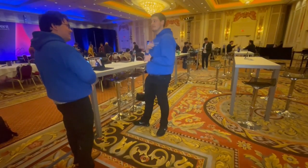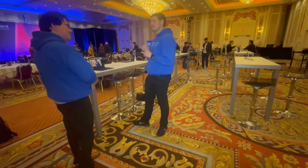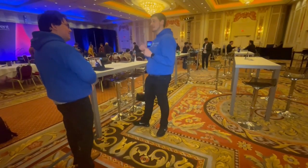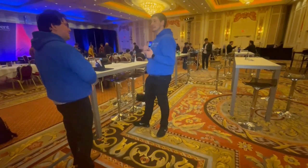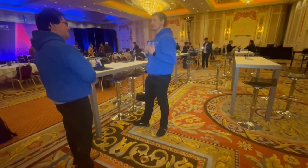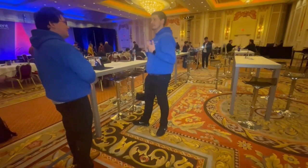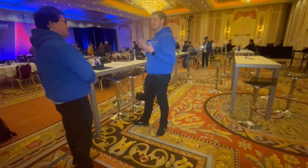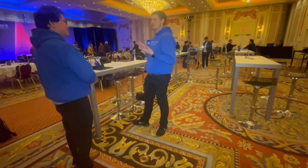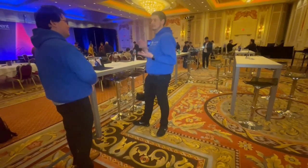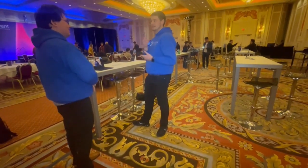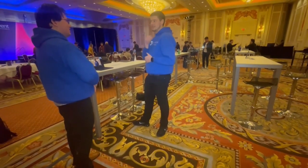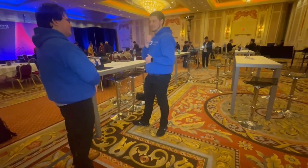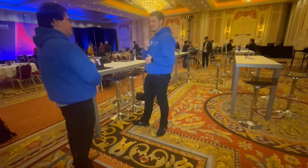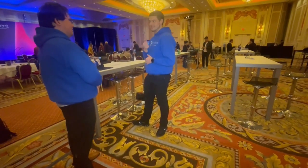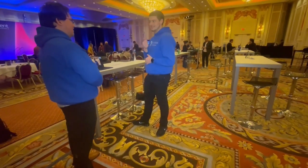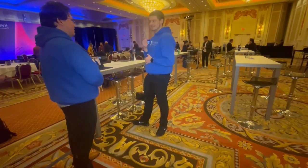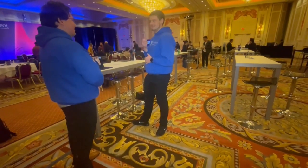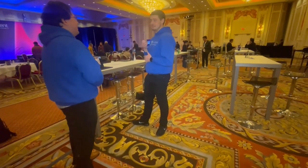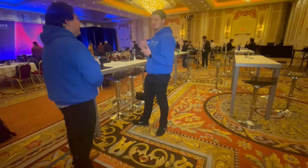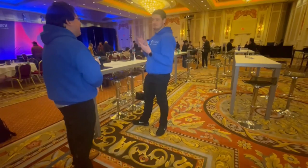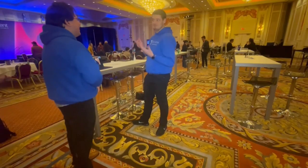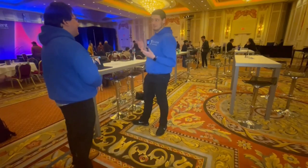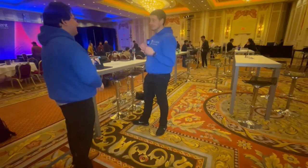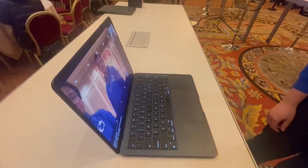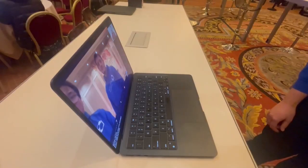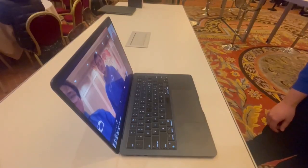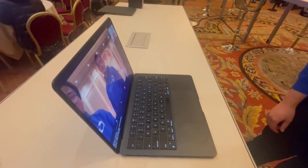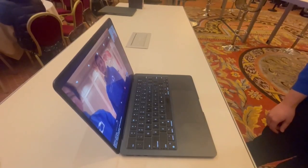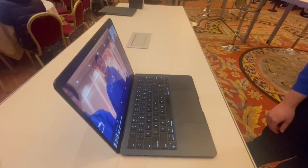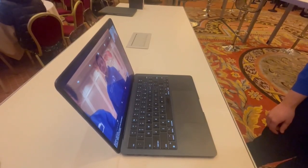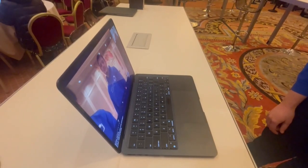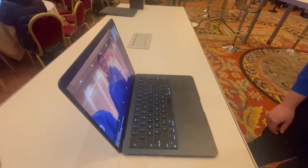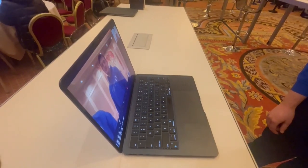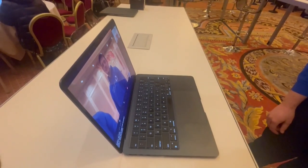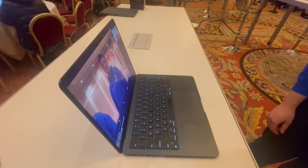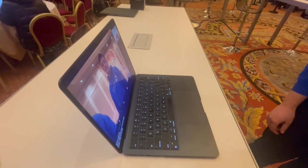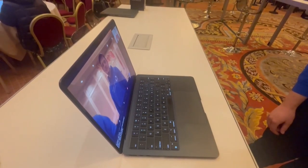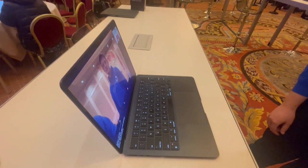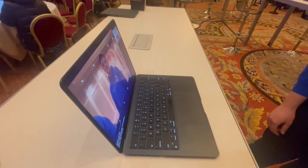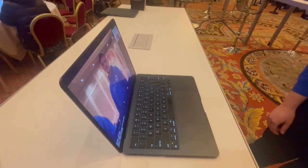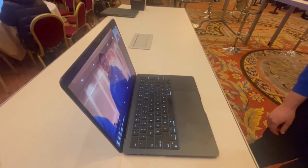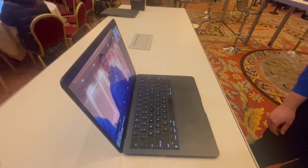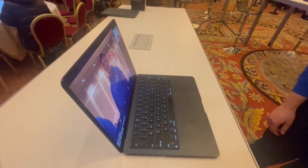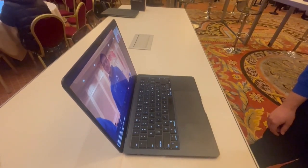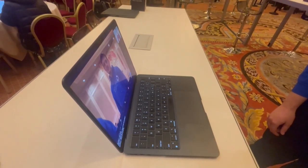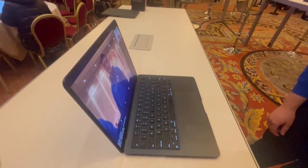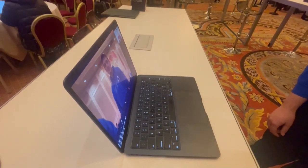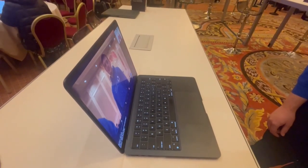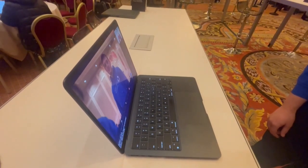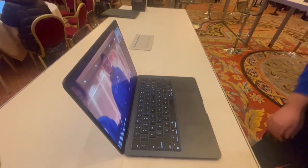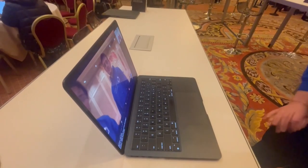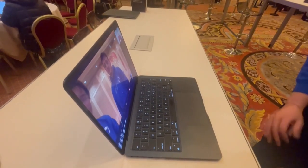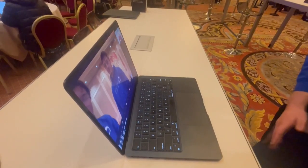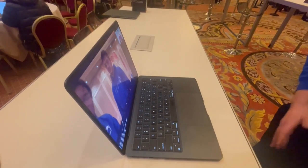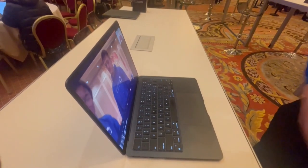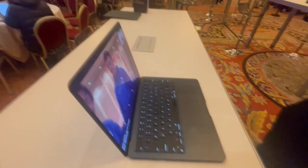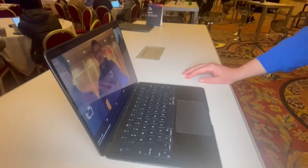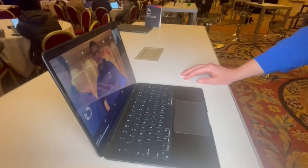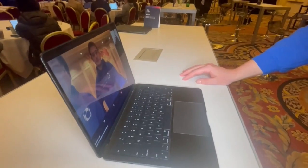sostener una conversación fluida y sin barreras. Esta joven de 27 años empezó a desarrollar la aplicación tras notar la dificultad